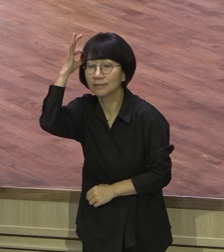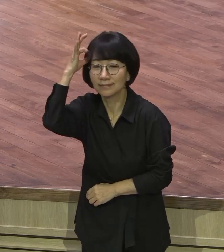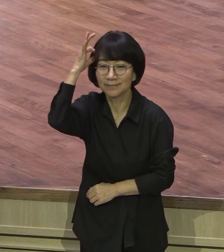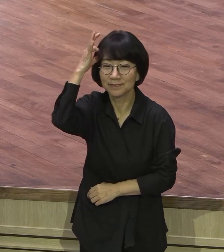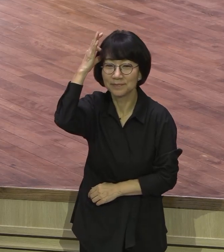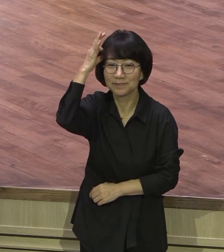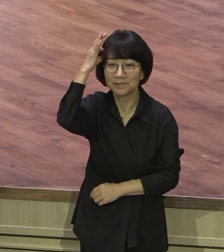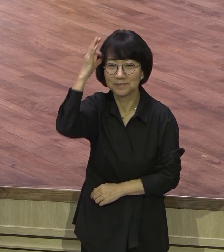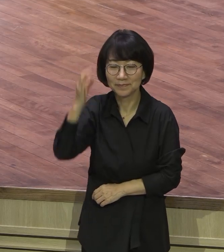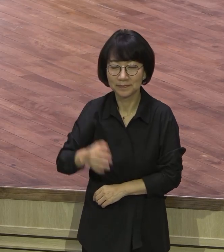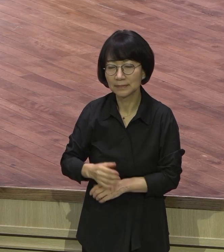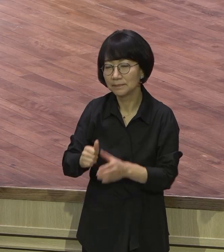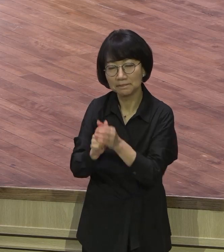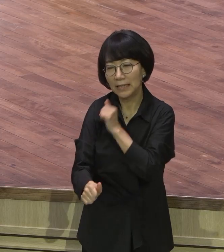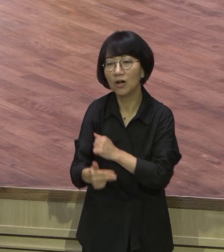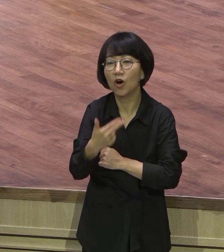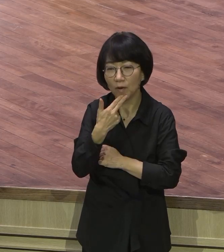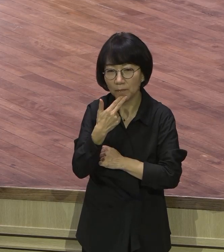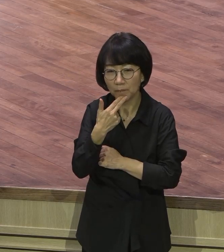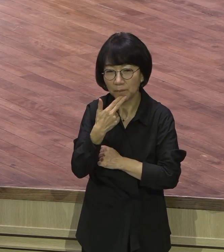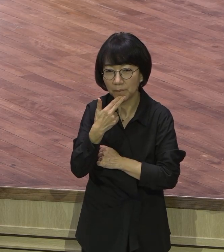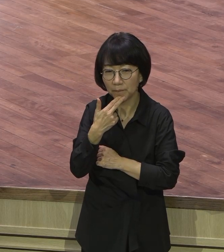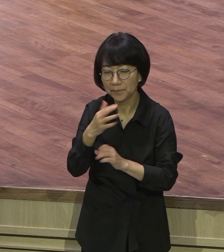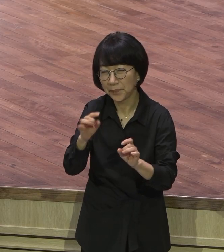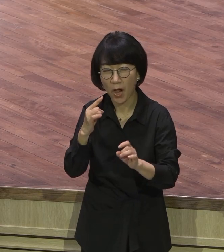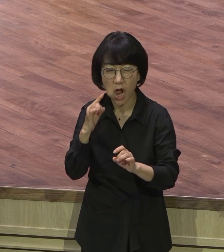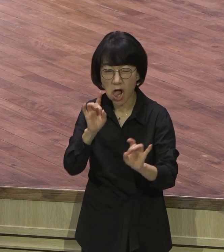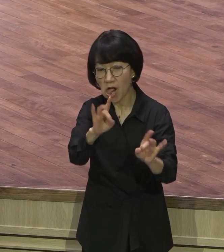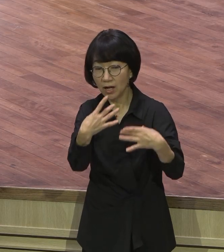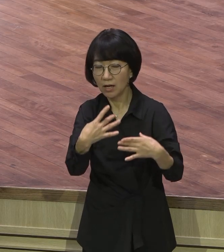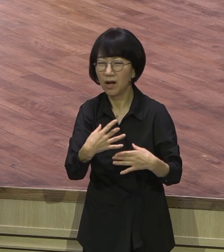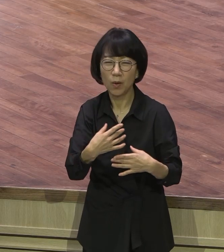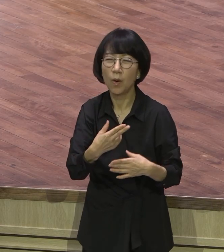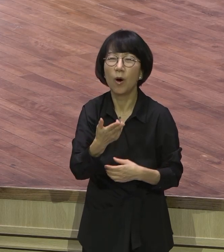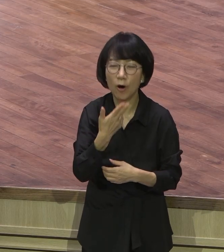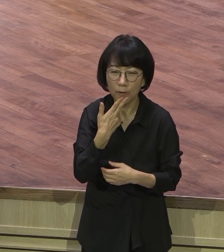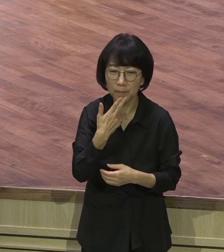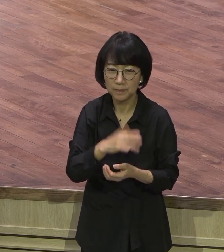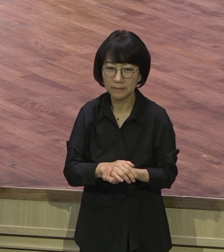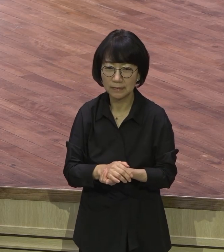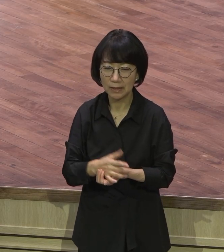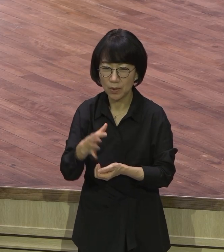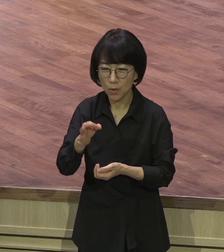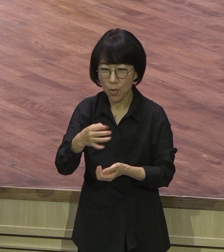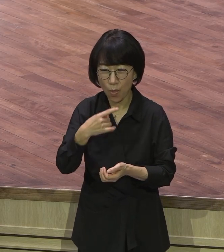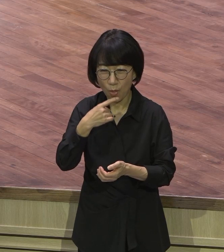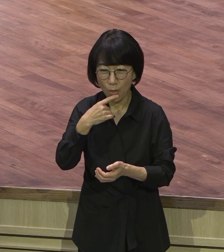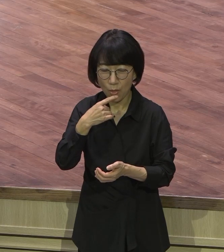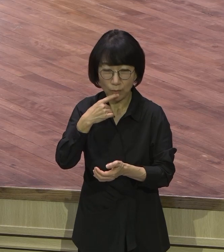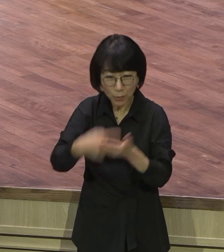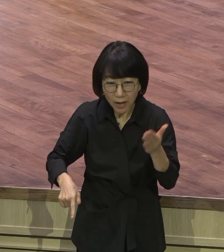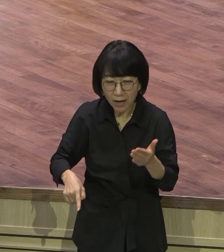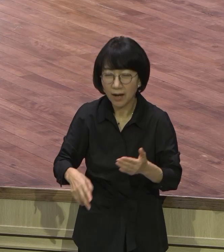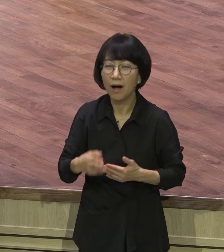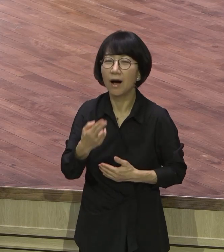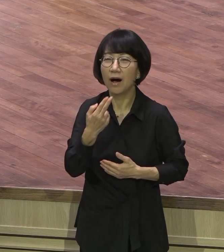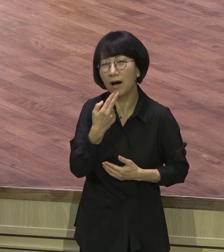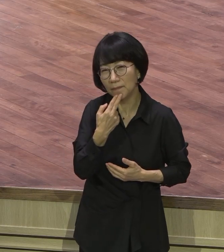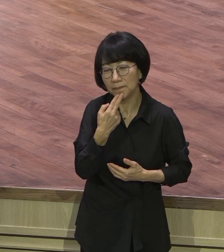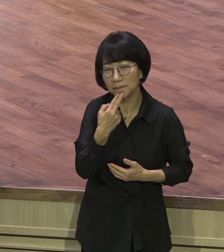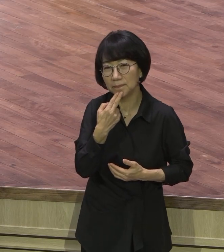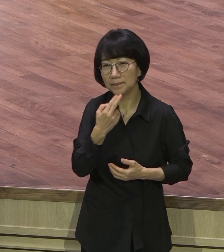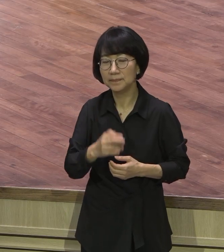한 번도 실패 안 합니다 무엇을 자기를 당합니까 무엇을 꼬라박습니까 절대 그렇게 하지 않습니다 하나님 그러면